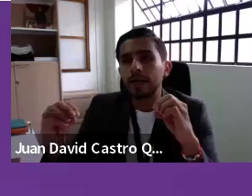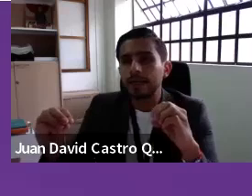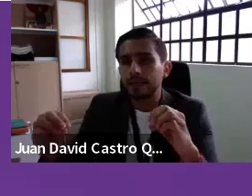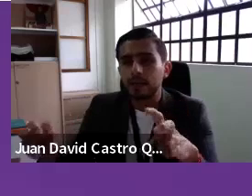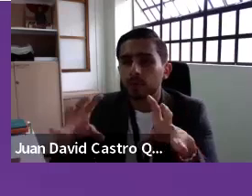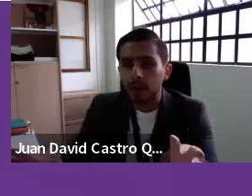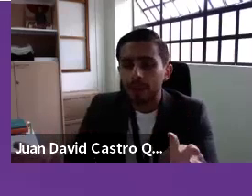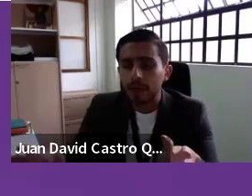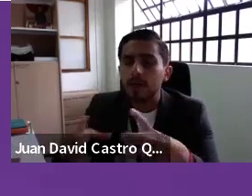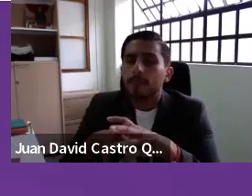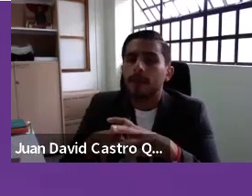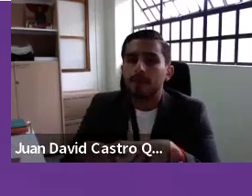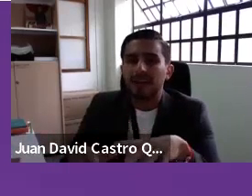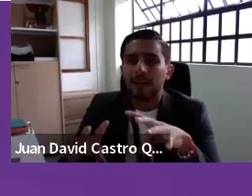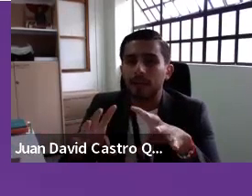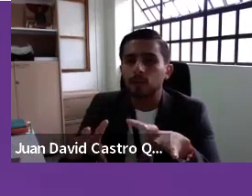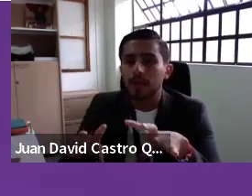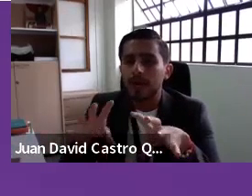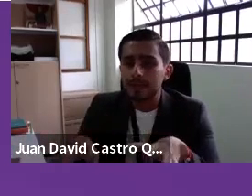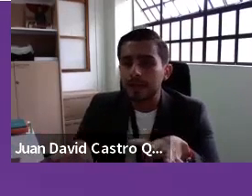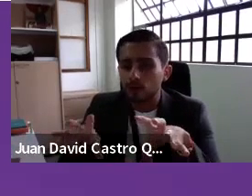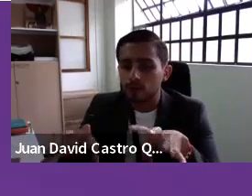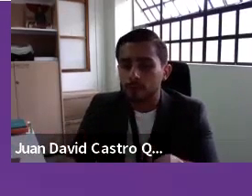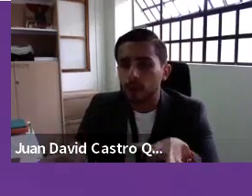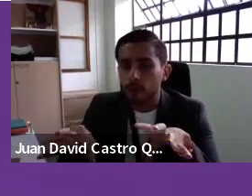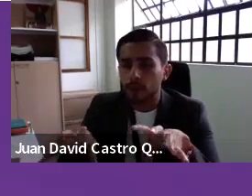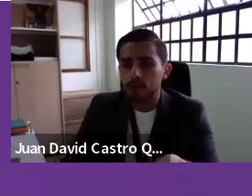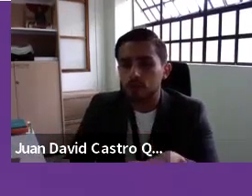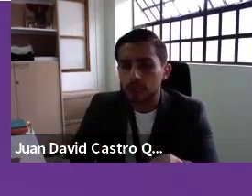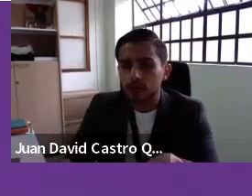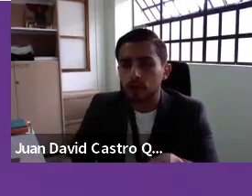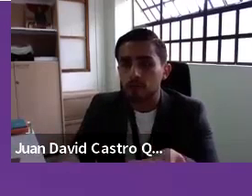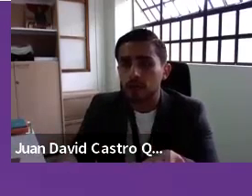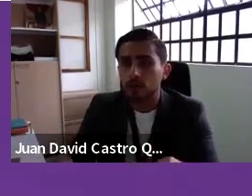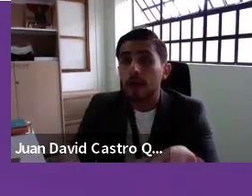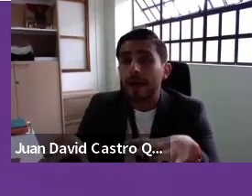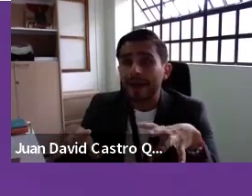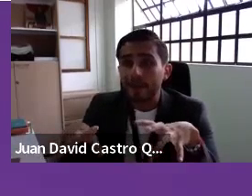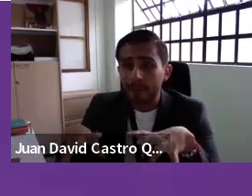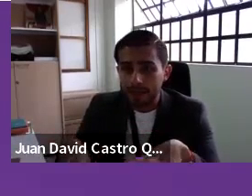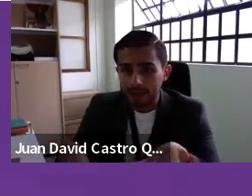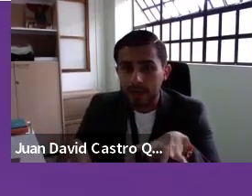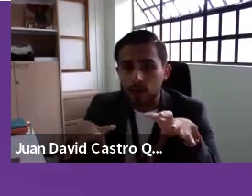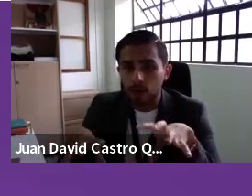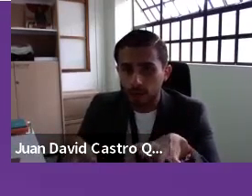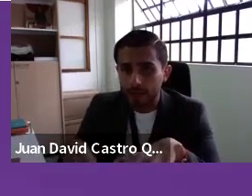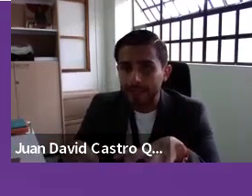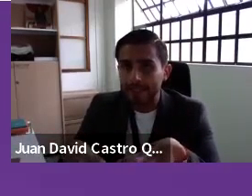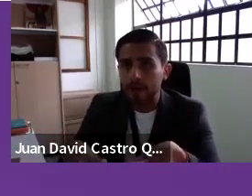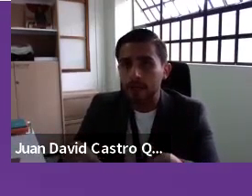línea de tiempo rápida para que miremos ese concepto de apropiación social del conocimiento en el país, en Colombia y a través